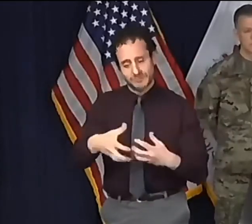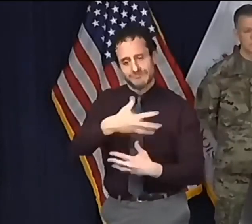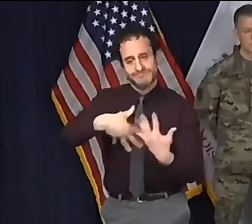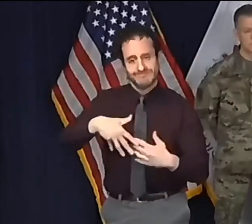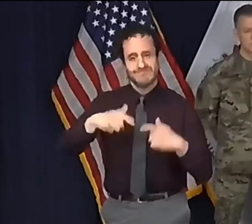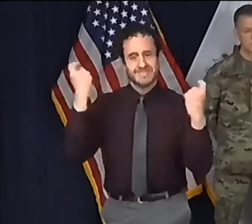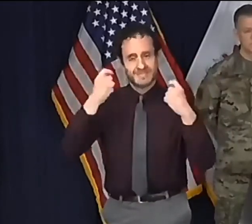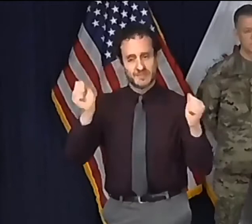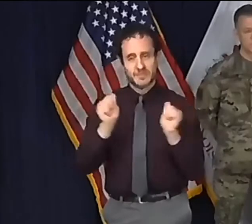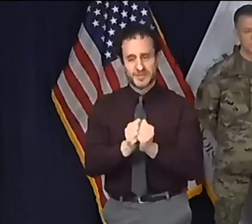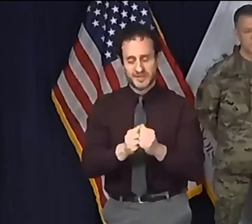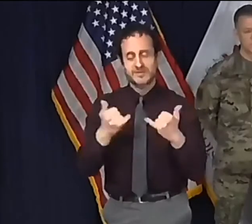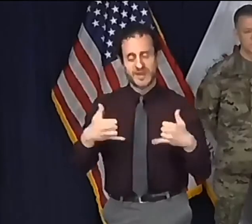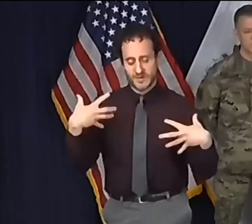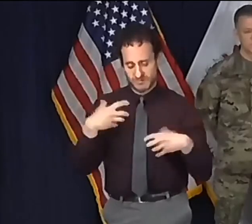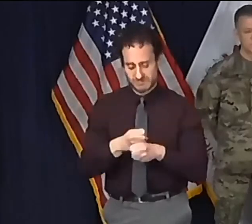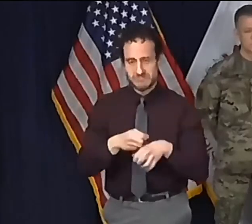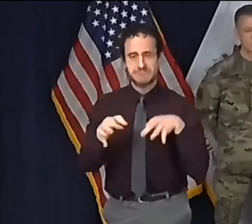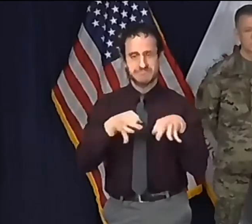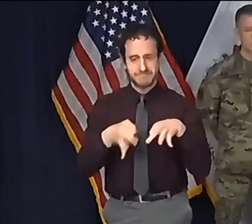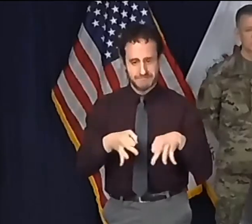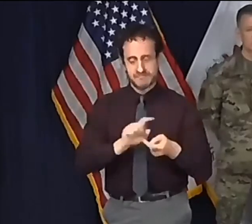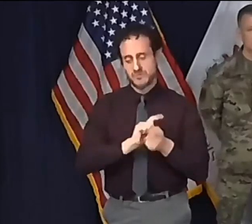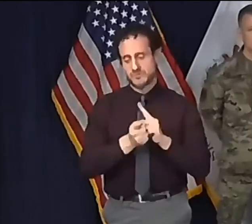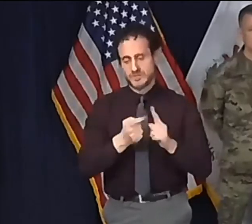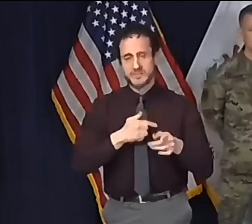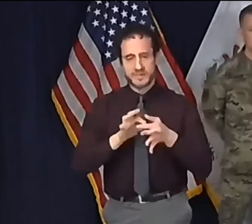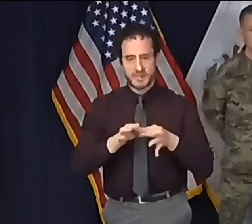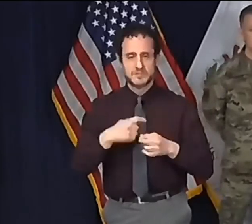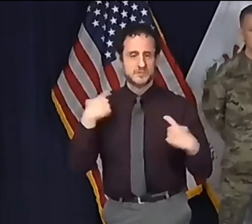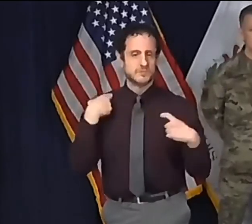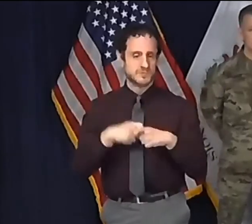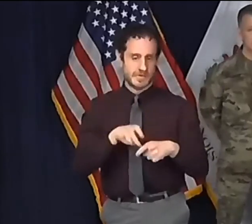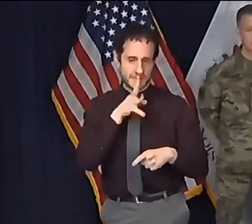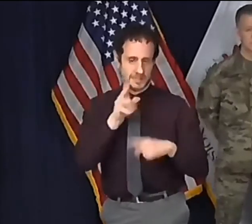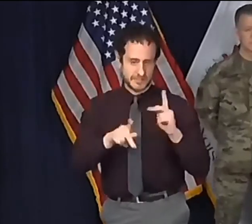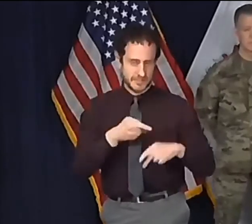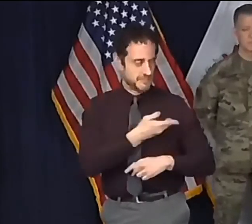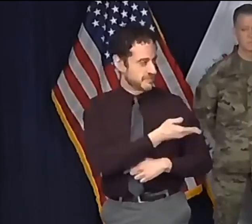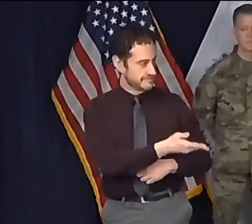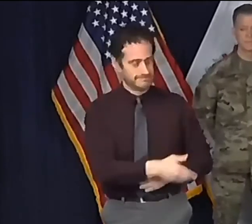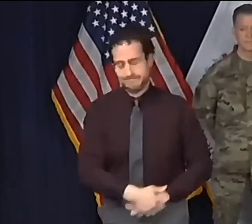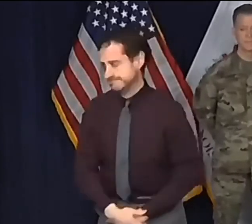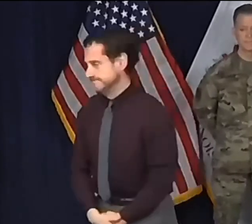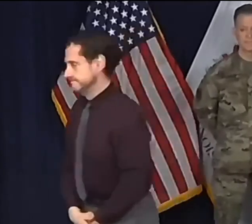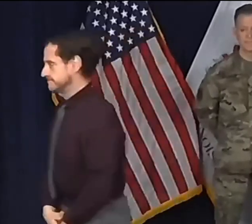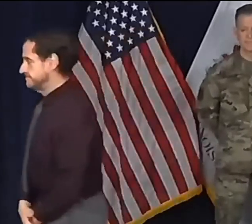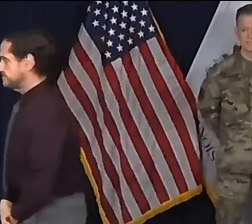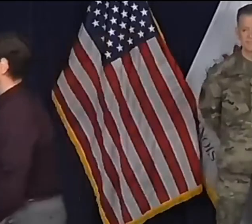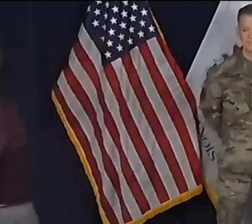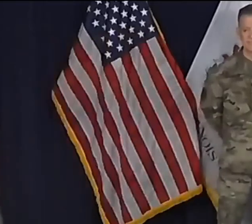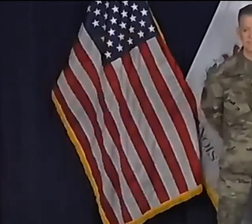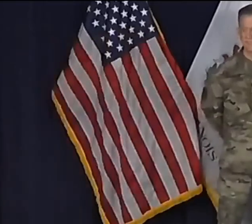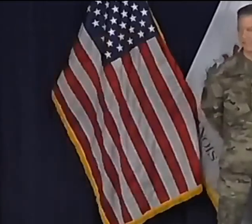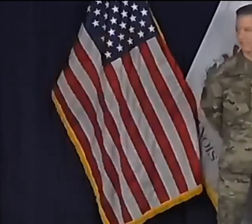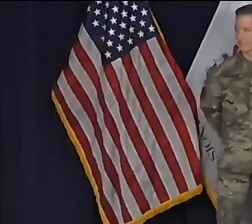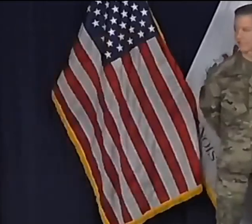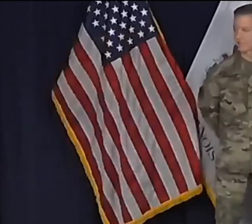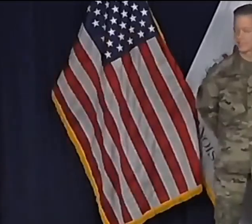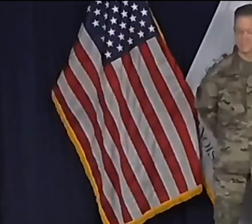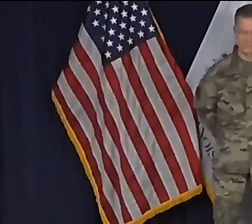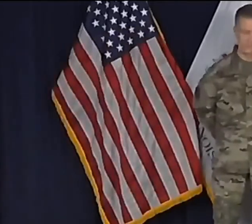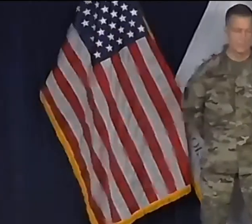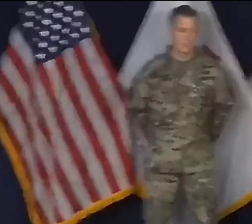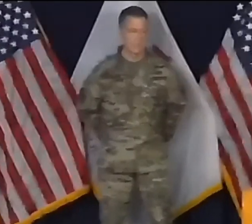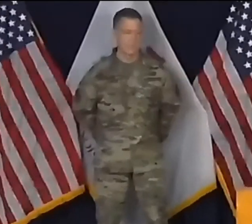And with that, I will summarize comments in Spanish. Buenos tardes. Quiero comenzar hoy hablando de una